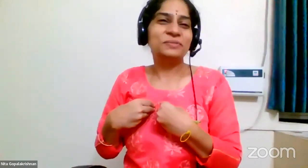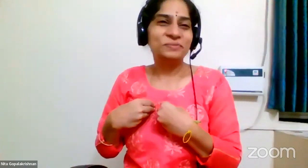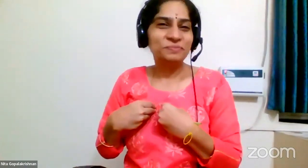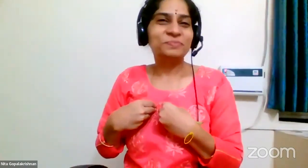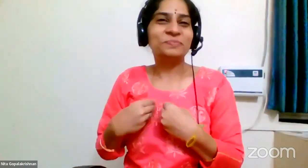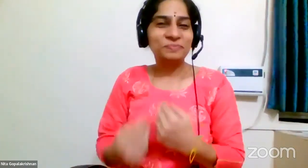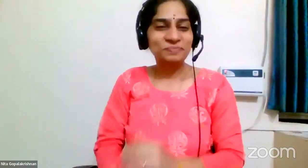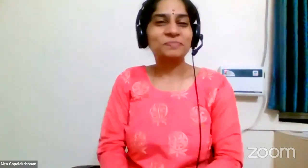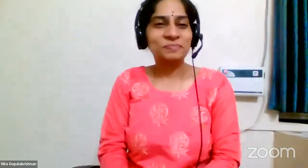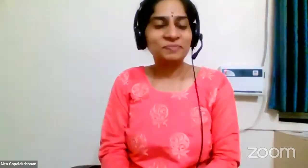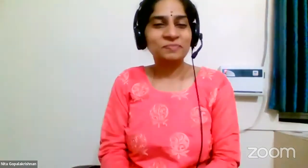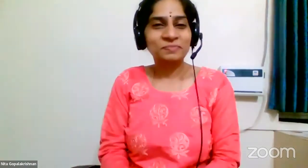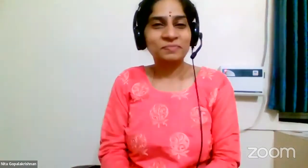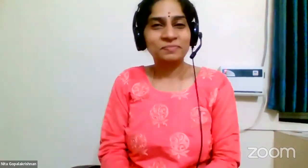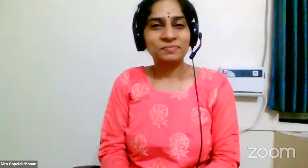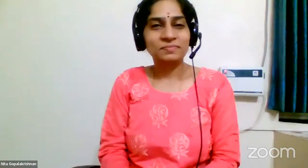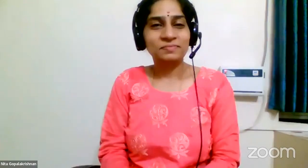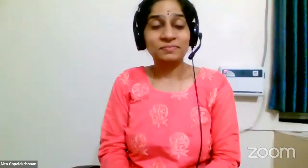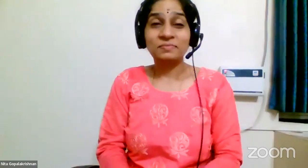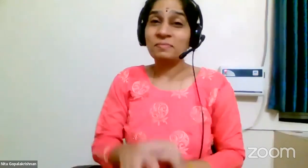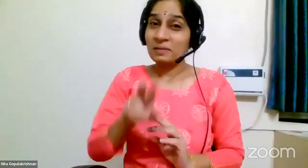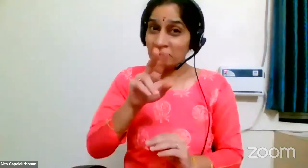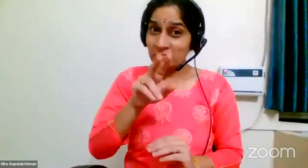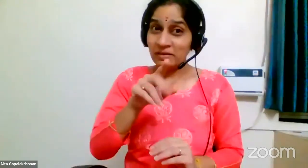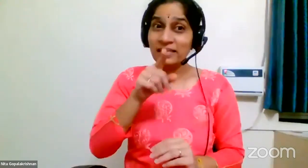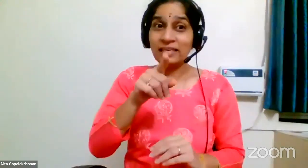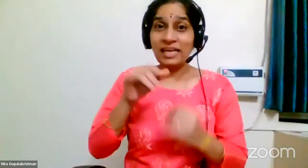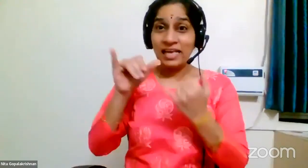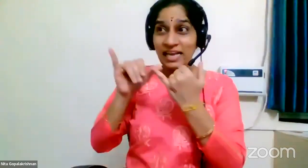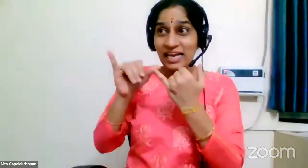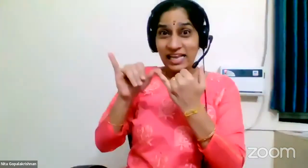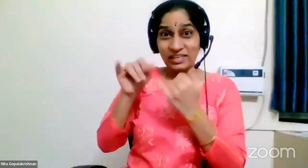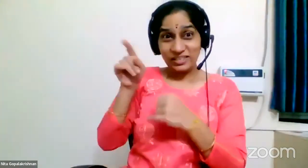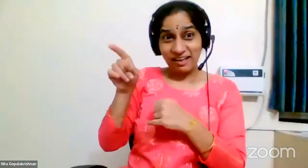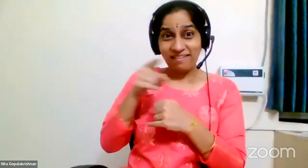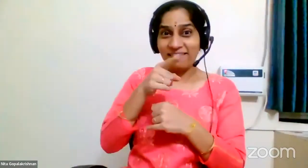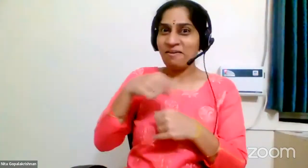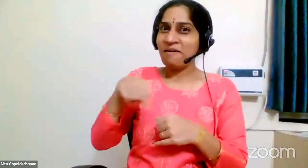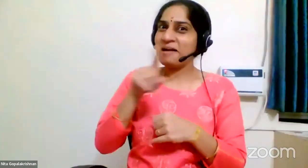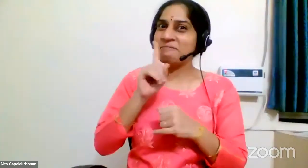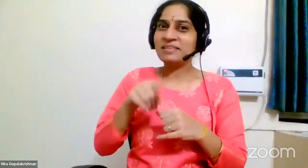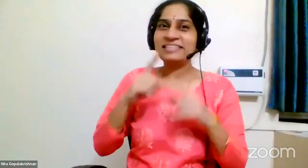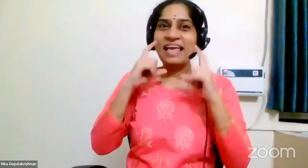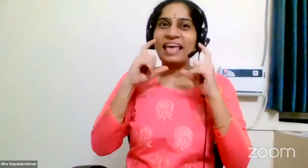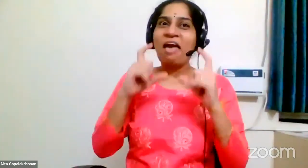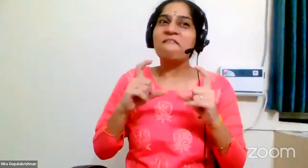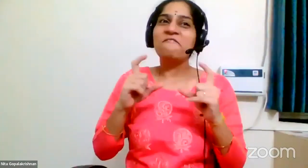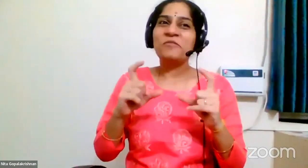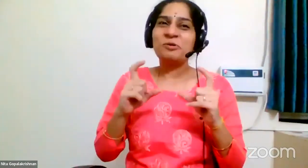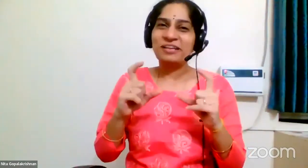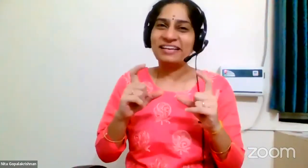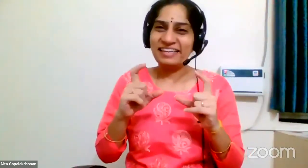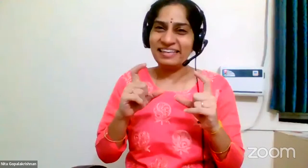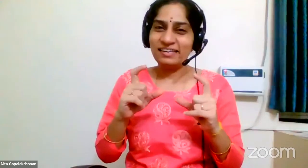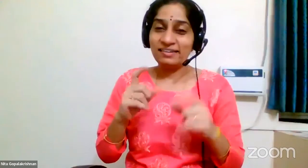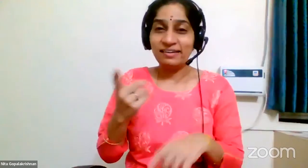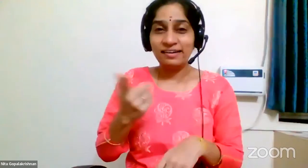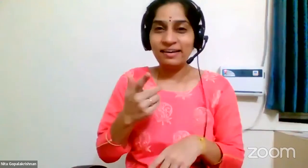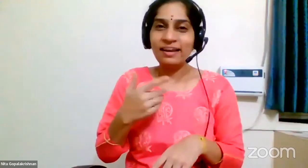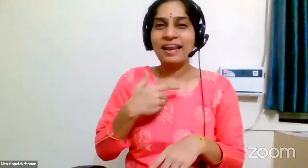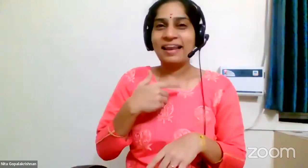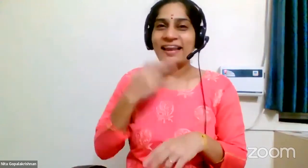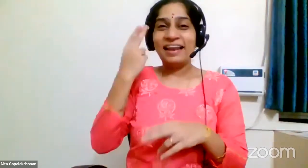तो इसीलिए कृष्ण के साथ बहुत सावधान रहना चाहिए। अगर आप कृष्ण के पास जाओगे और सोचोगे कि मैं कृष्ण को ठग